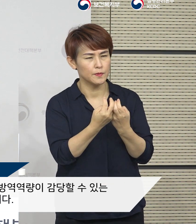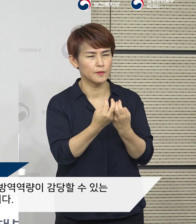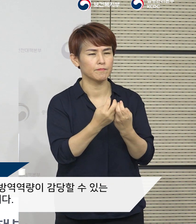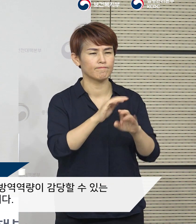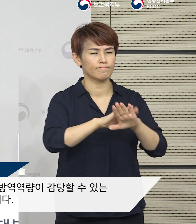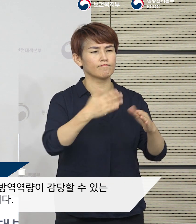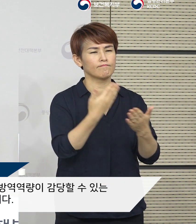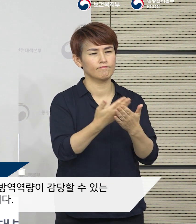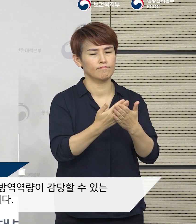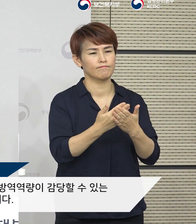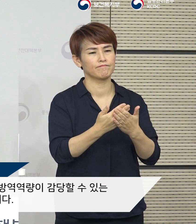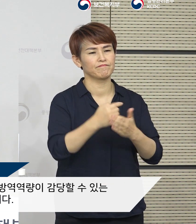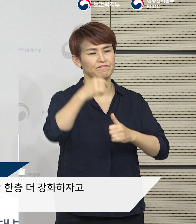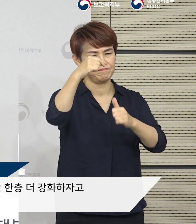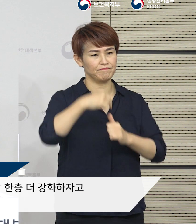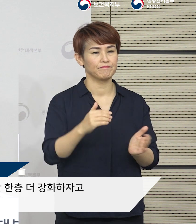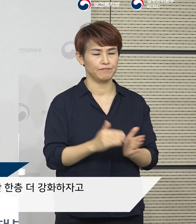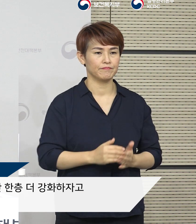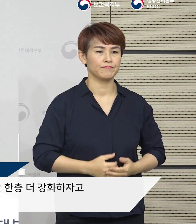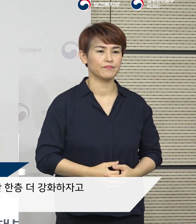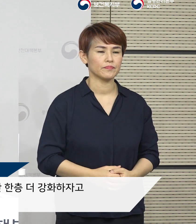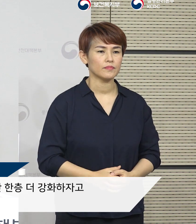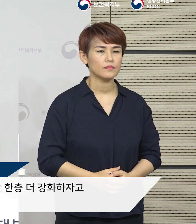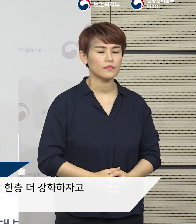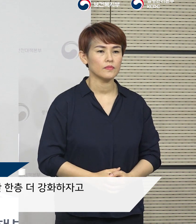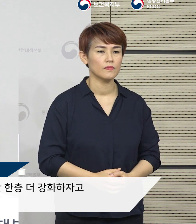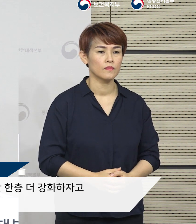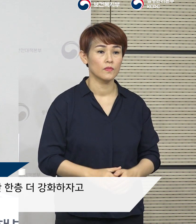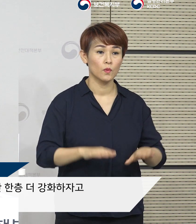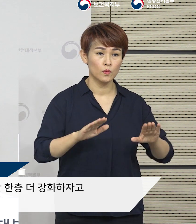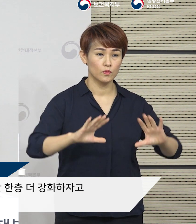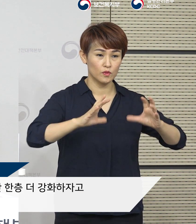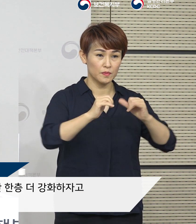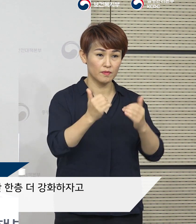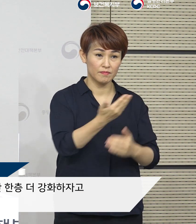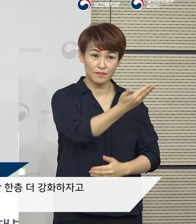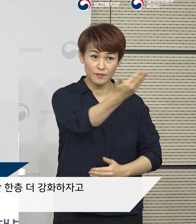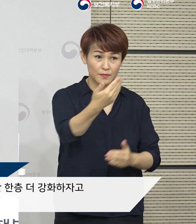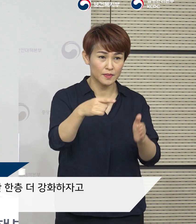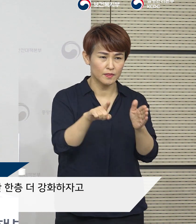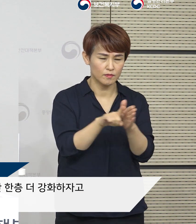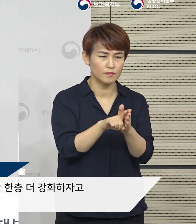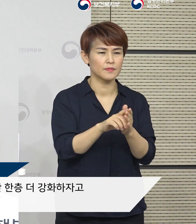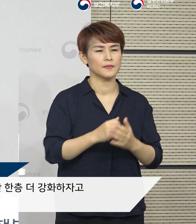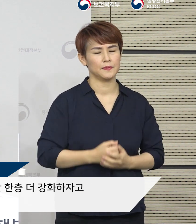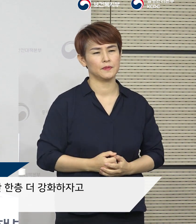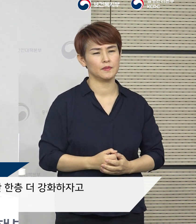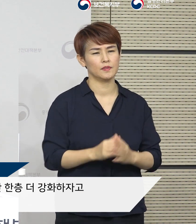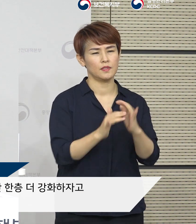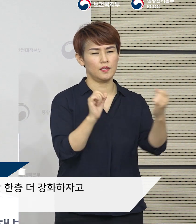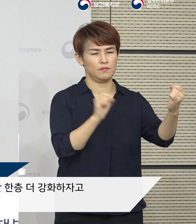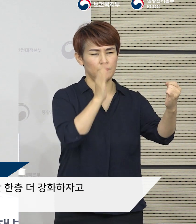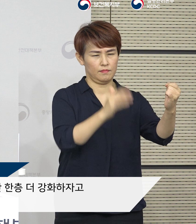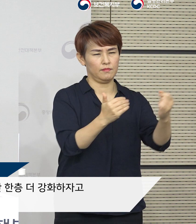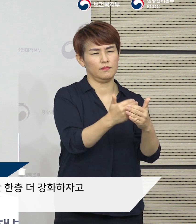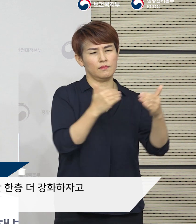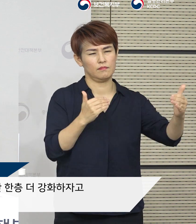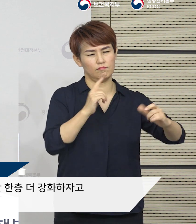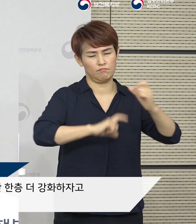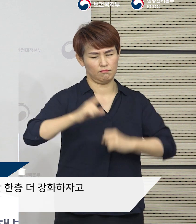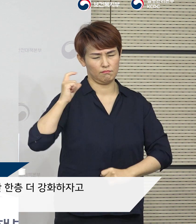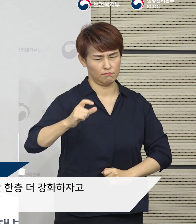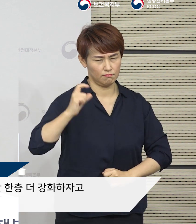달라고 지시하였습니다. 오늘은 국민들에게 사회적 거리두기를 보름간만 한층 더 강화하자고 호소한